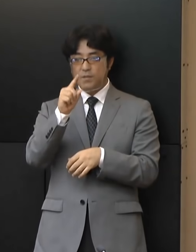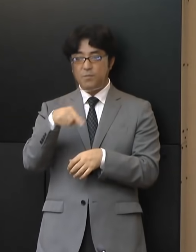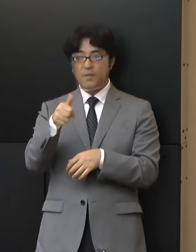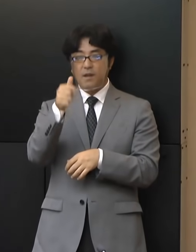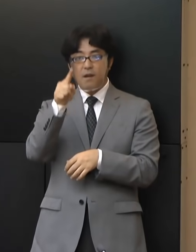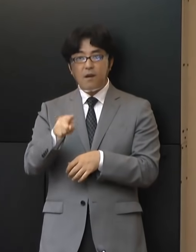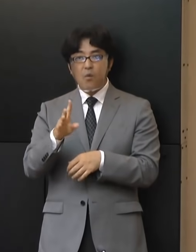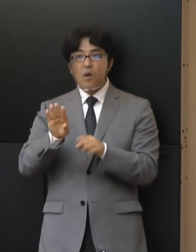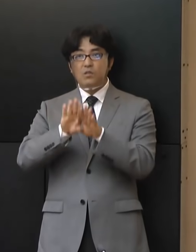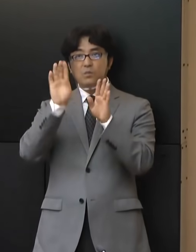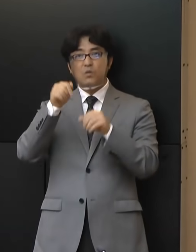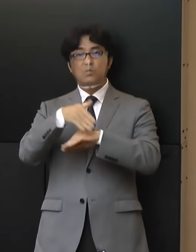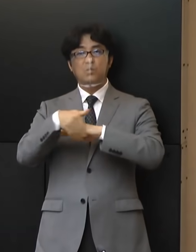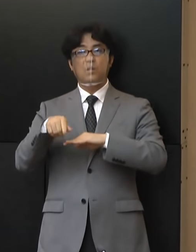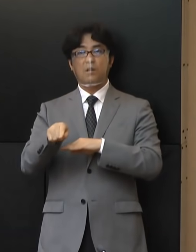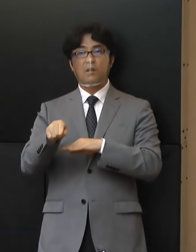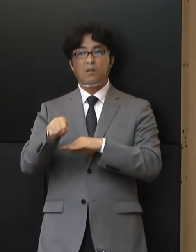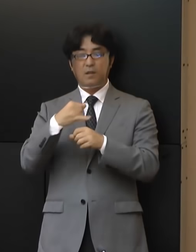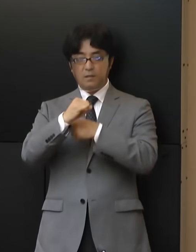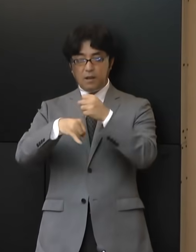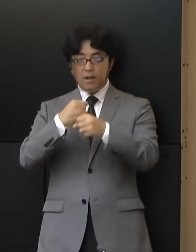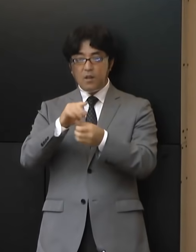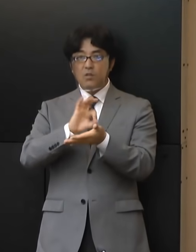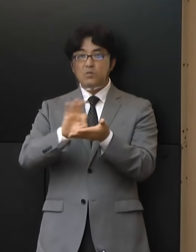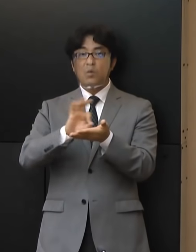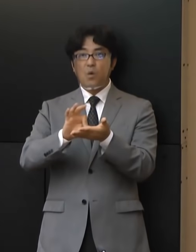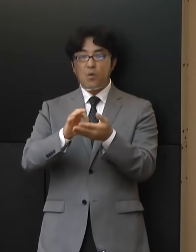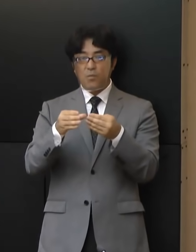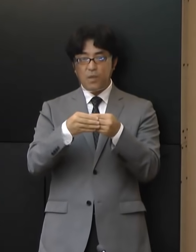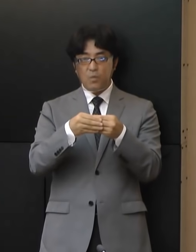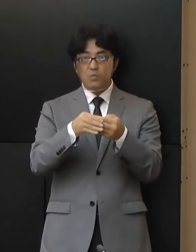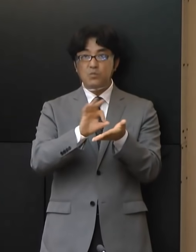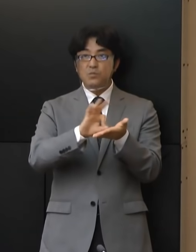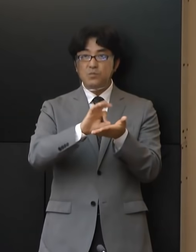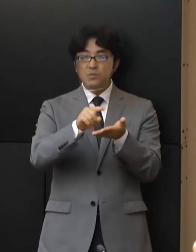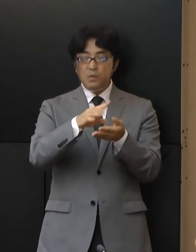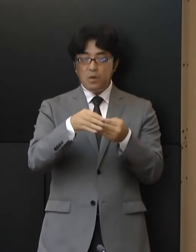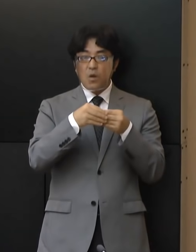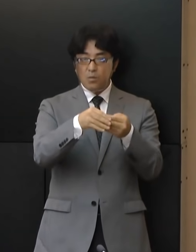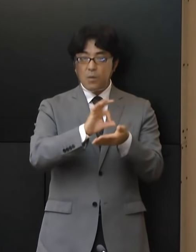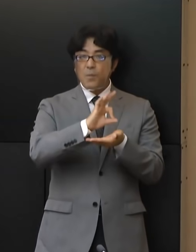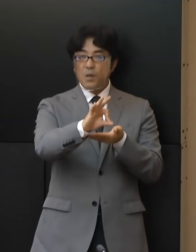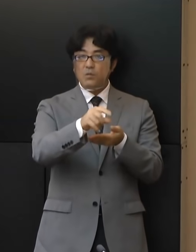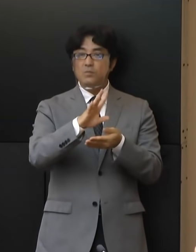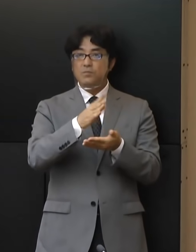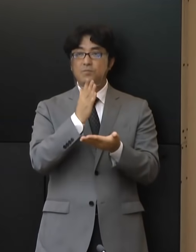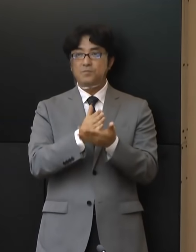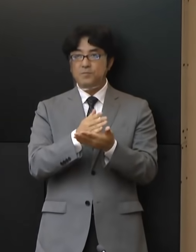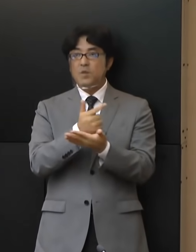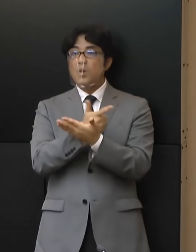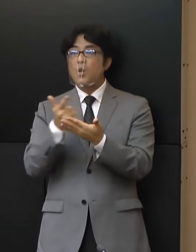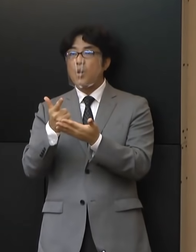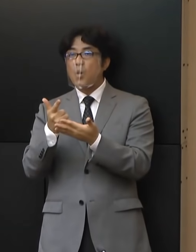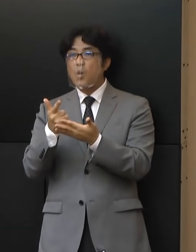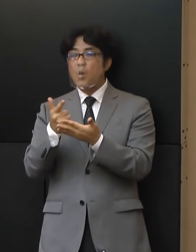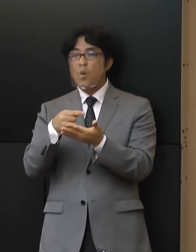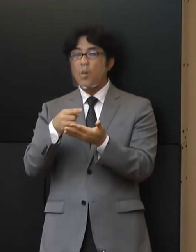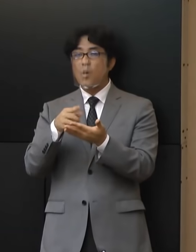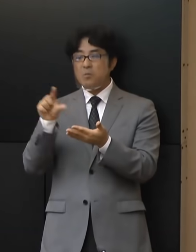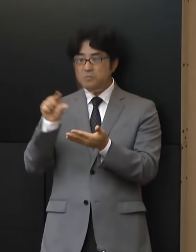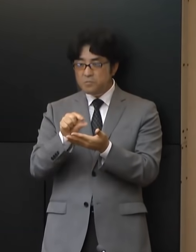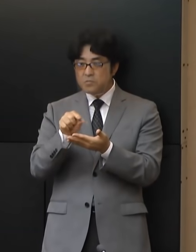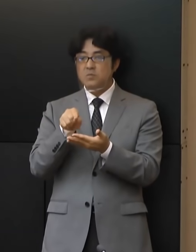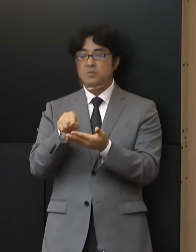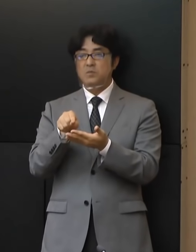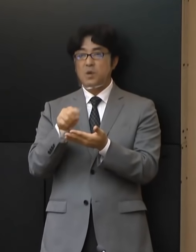てもオンライン処理の推進、添付書類の簡素化、書類審査にかかる人員体制を強化し、可能な限り速や